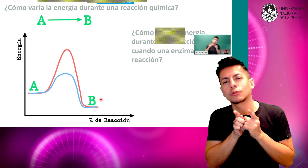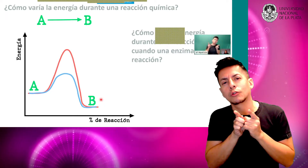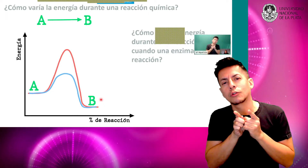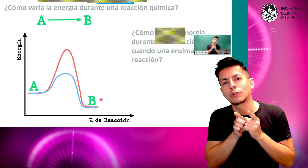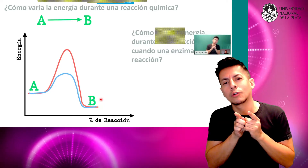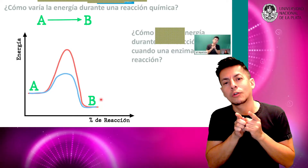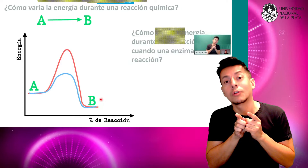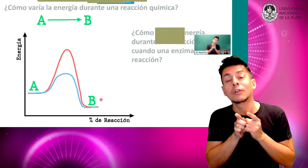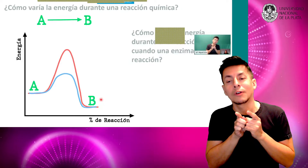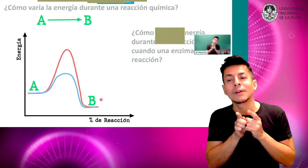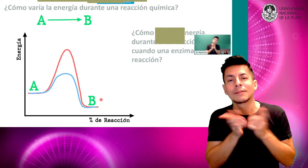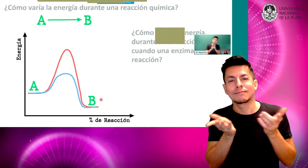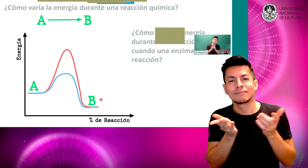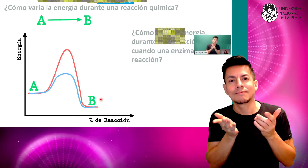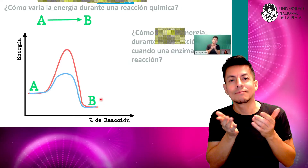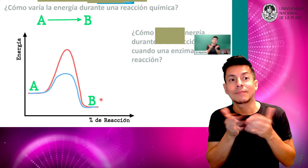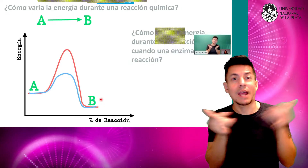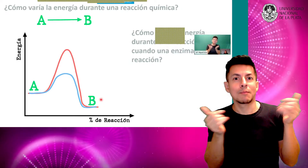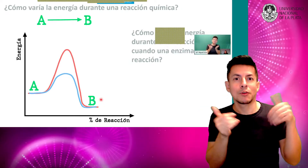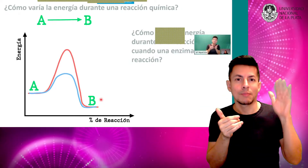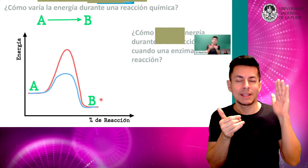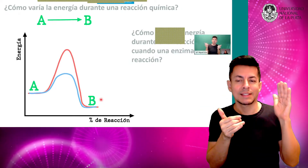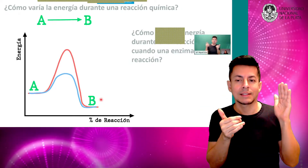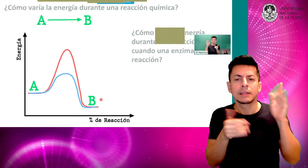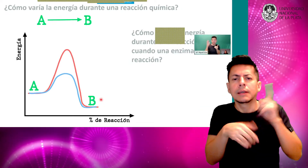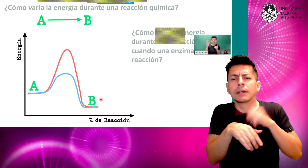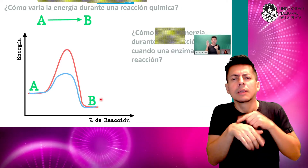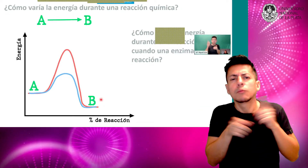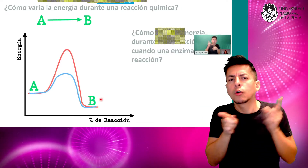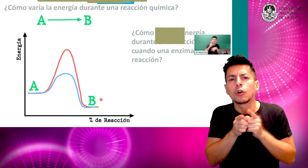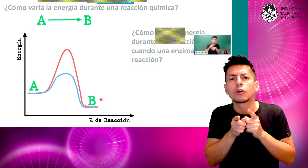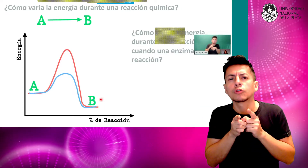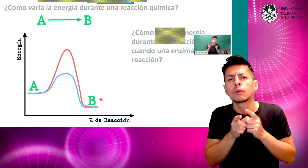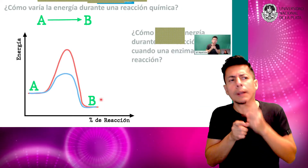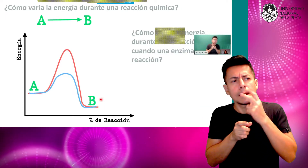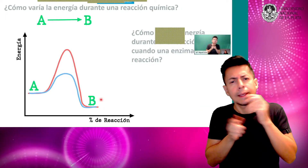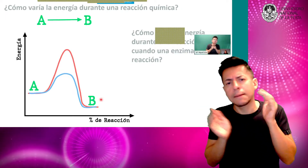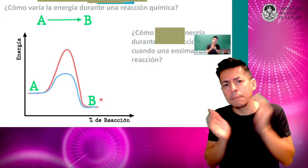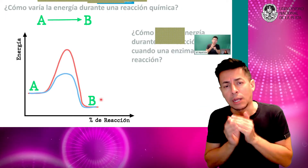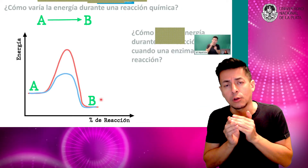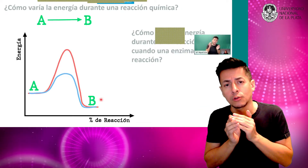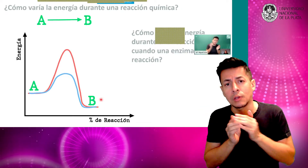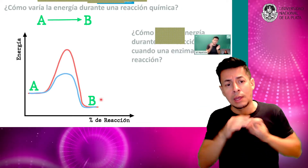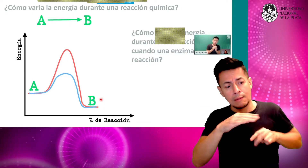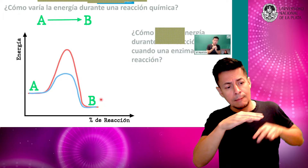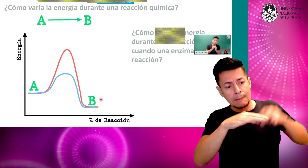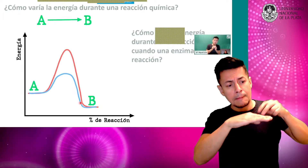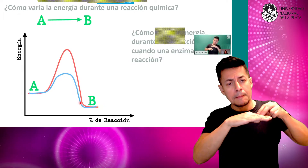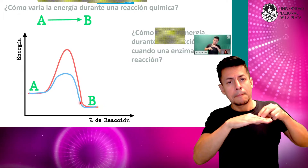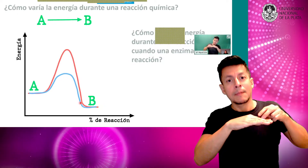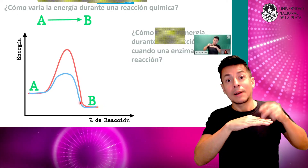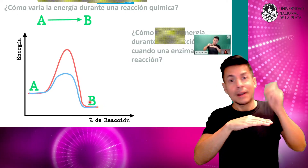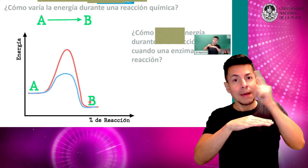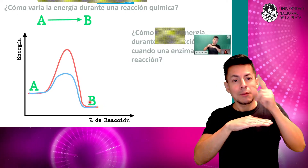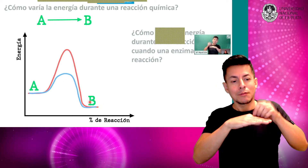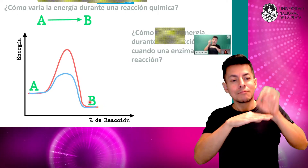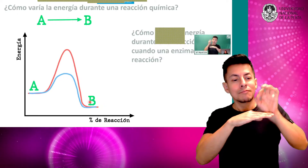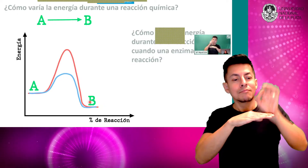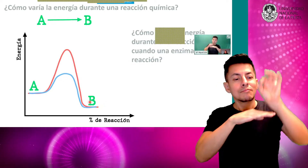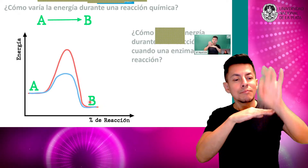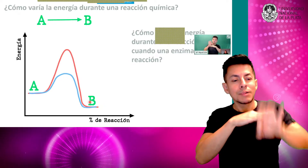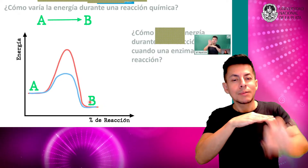la velocidad aumenta, porque tardo menos tiempo y gasto menos energía en hacer que A se transforme en B.